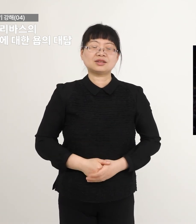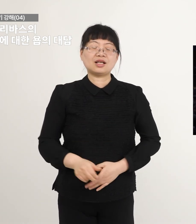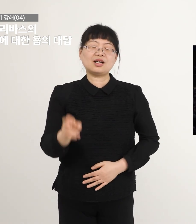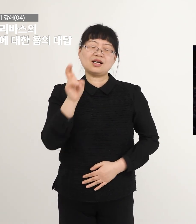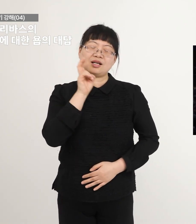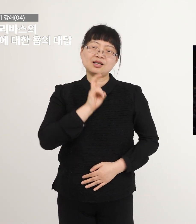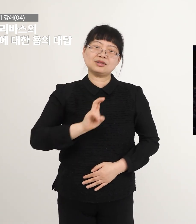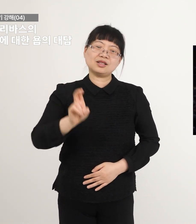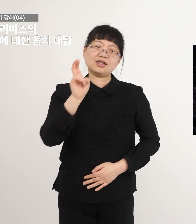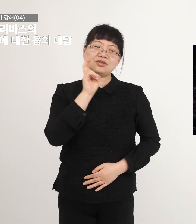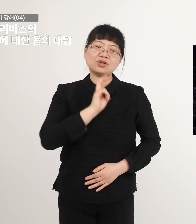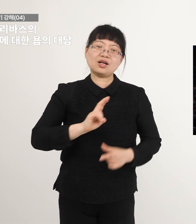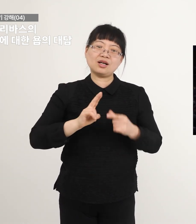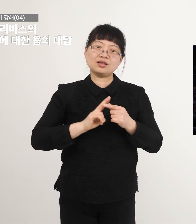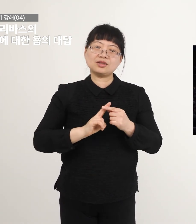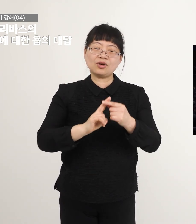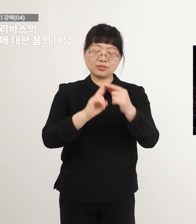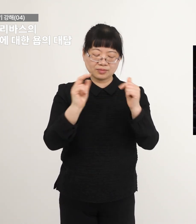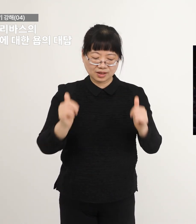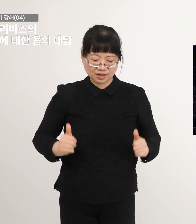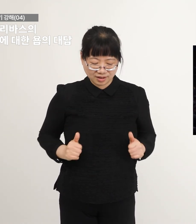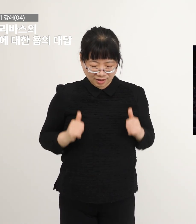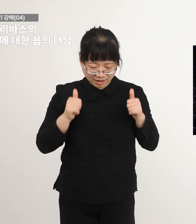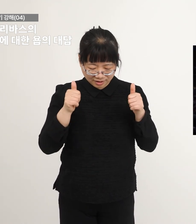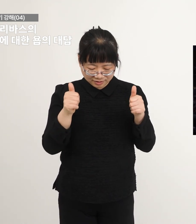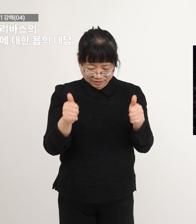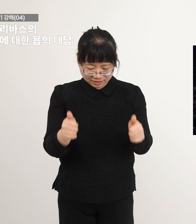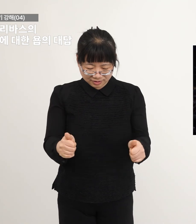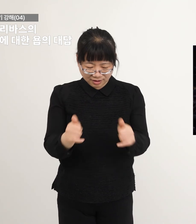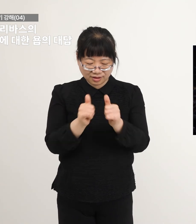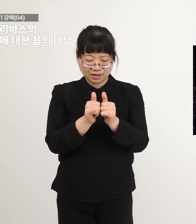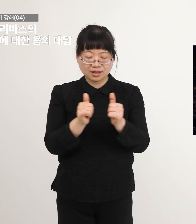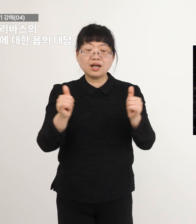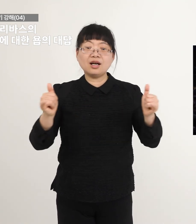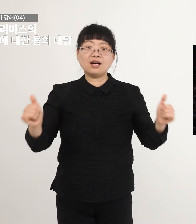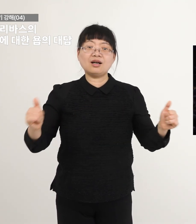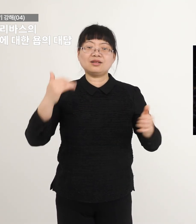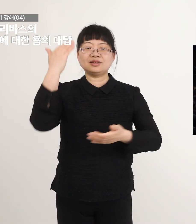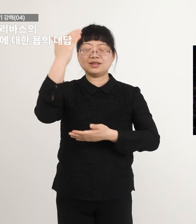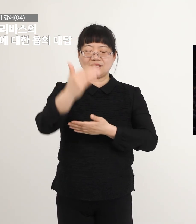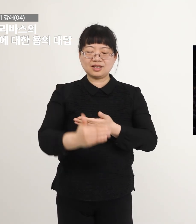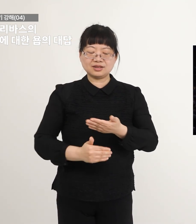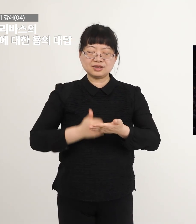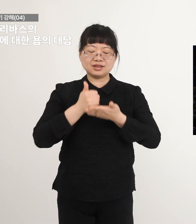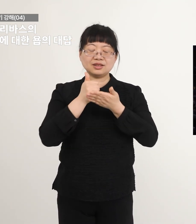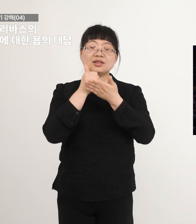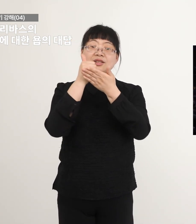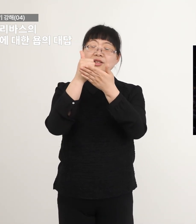하나님께 찬양과 경배하는 자,